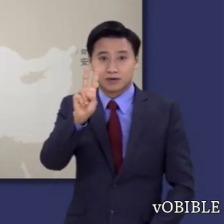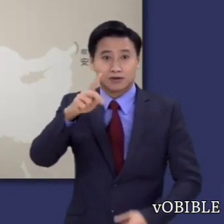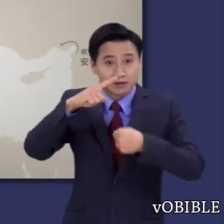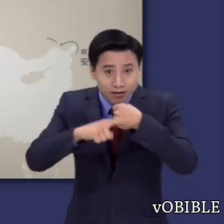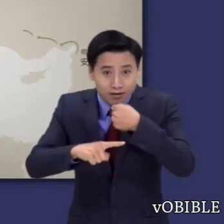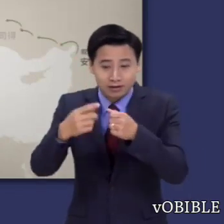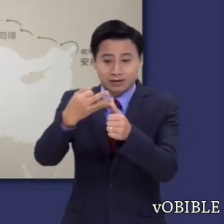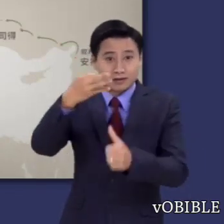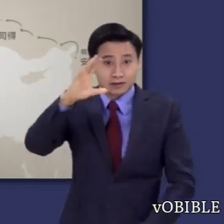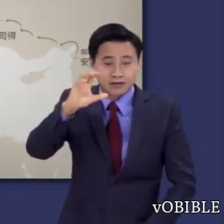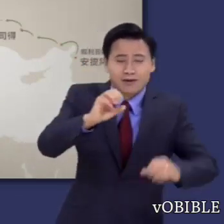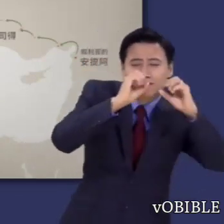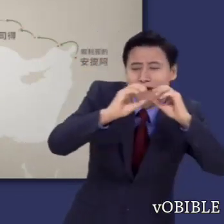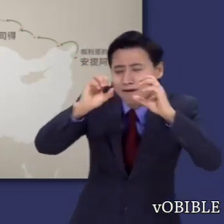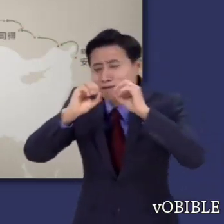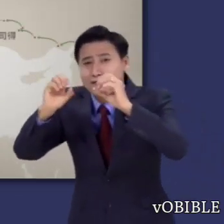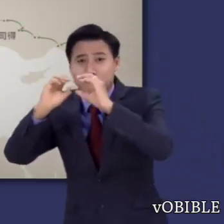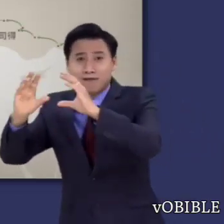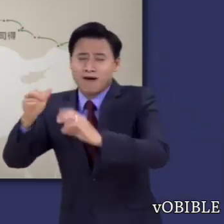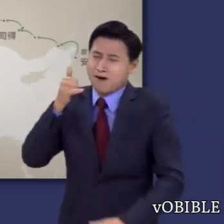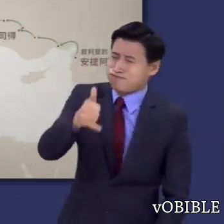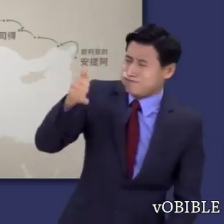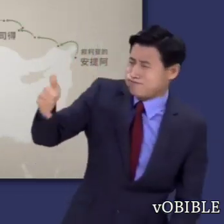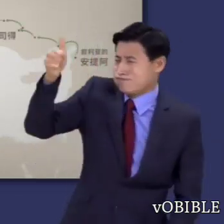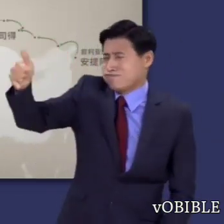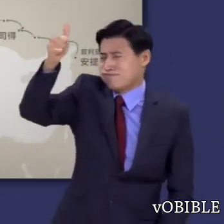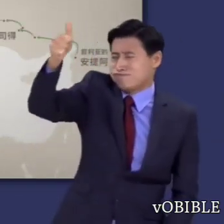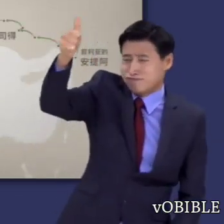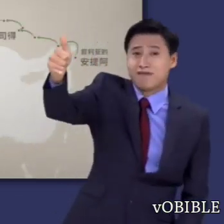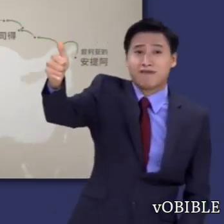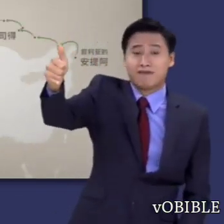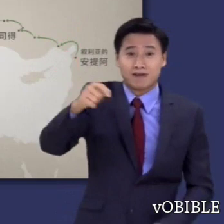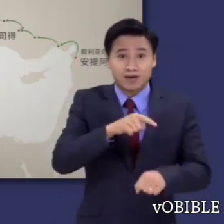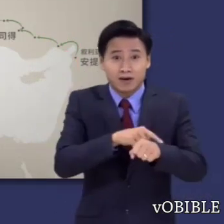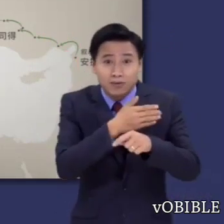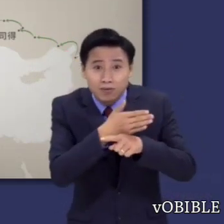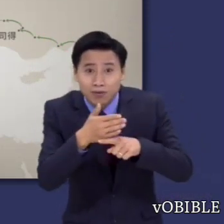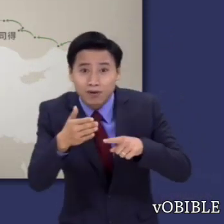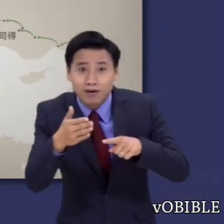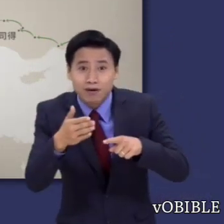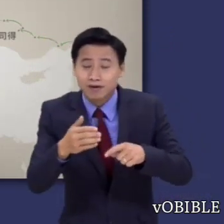保罗很可能在公元52年开始第三次的传道旅程。